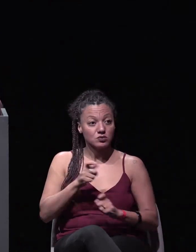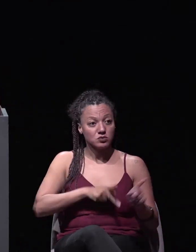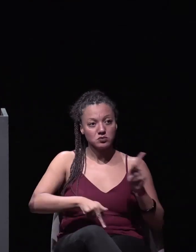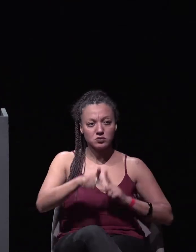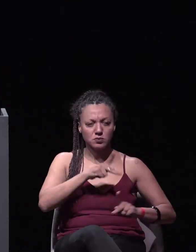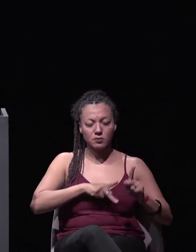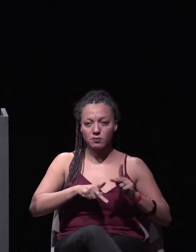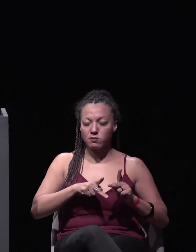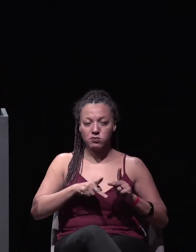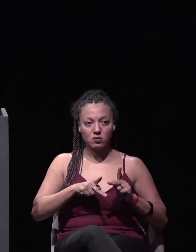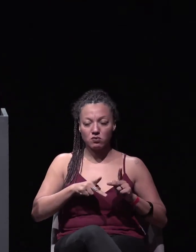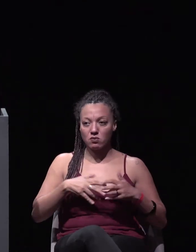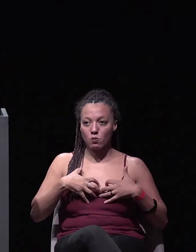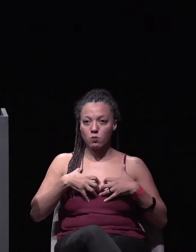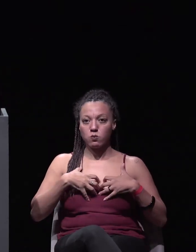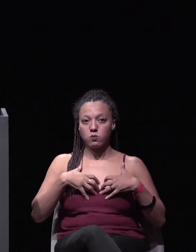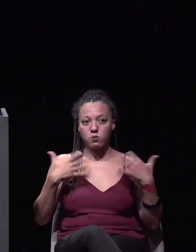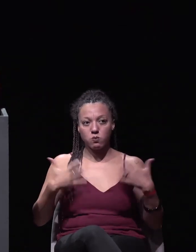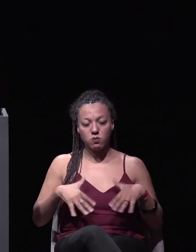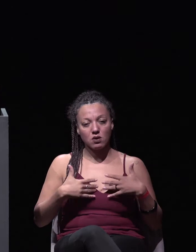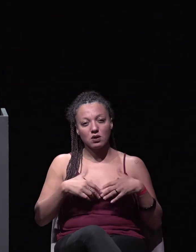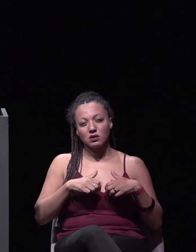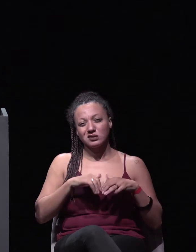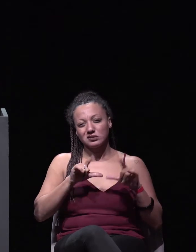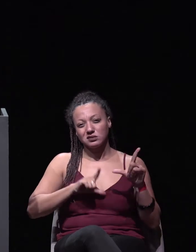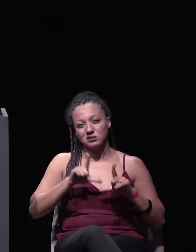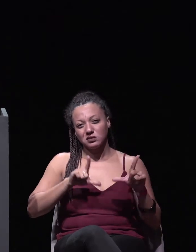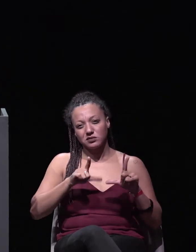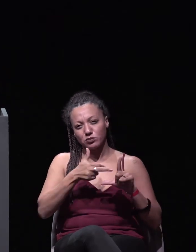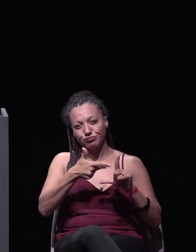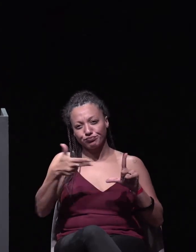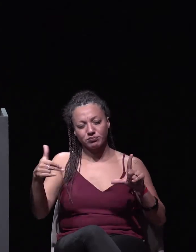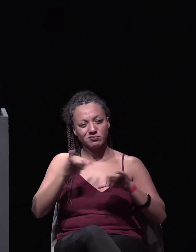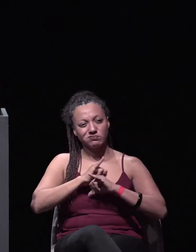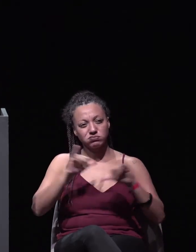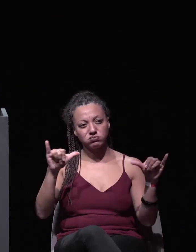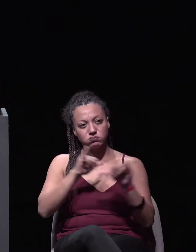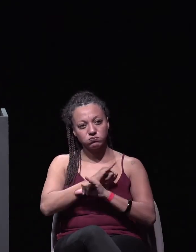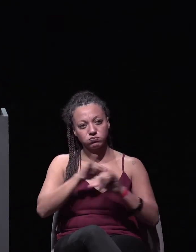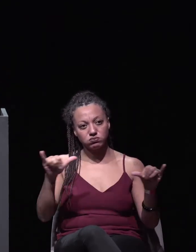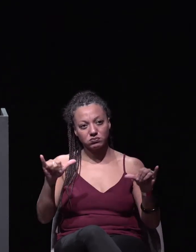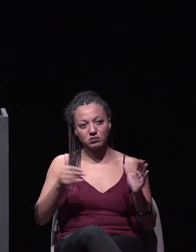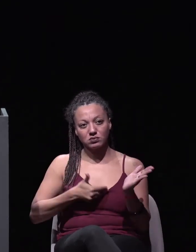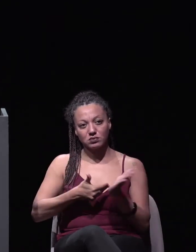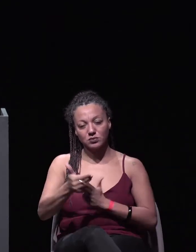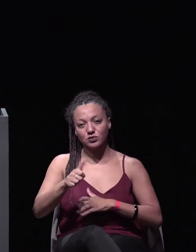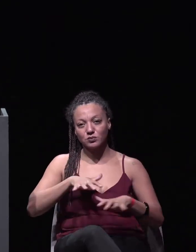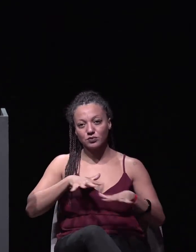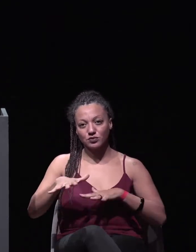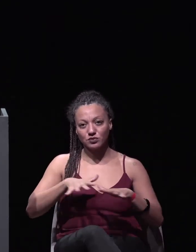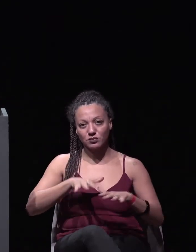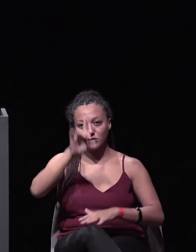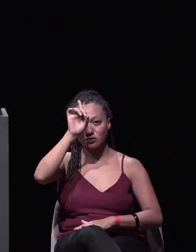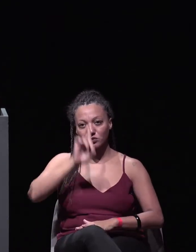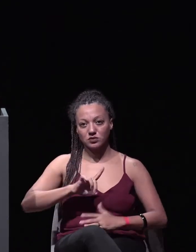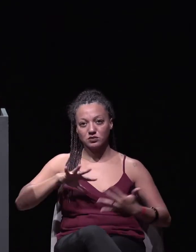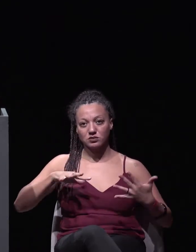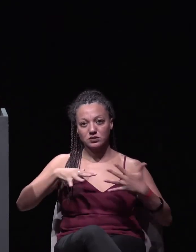ser muito divulgado na mídia e vai impulsionar o que se chamou de movimento por direitos civis,